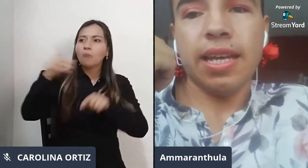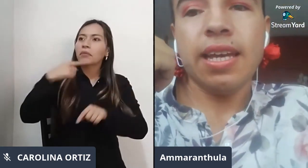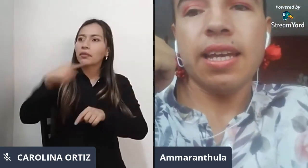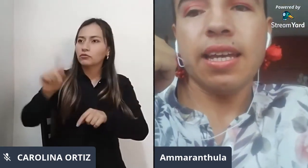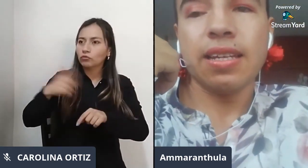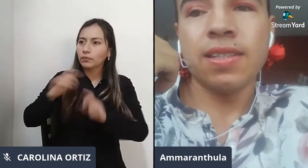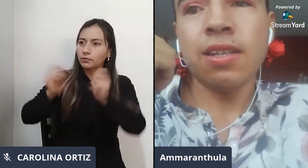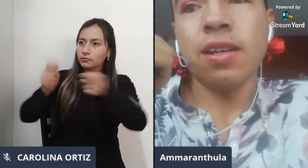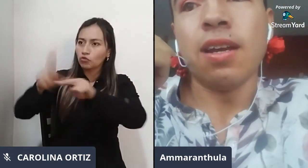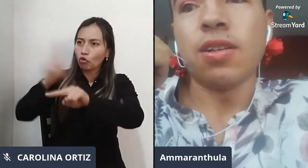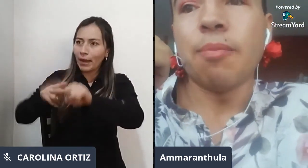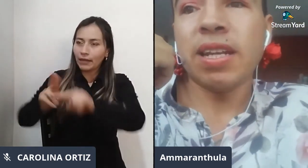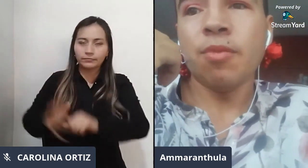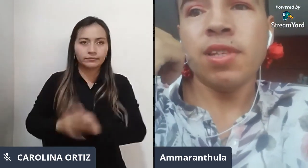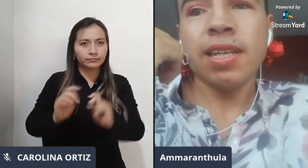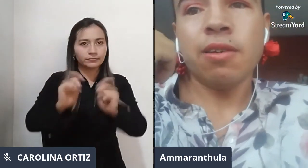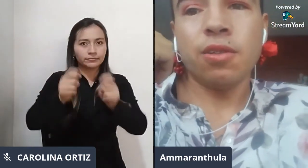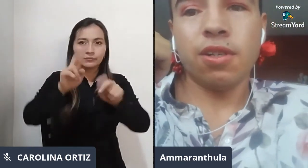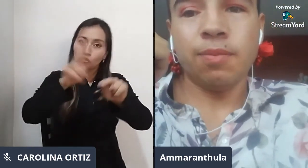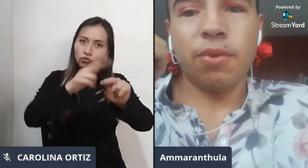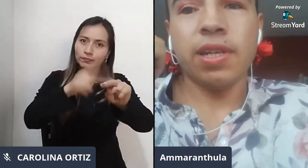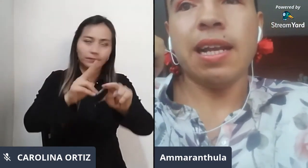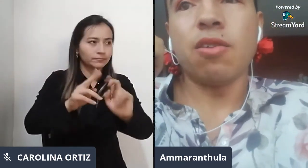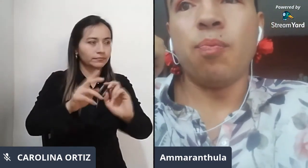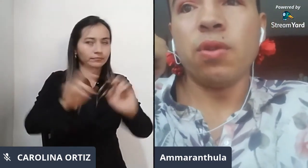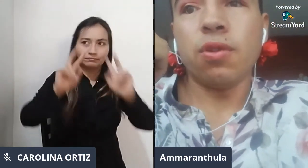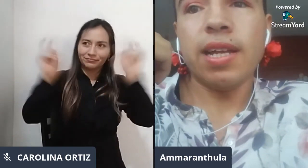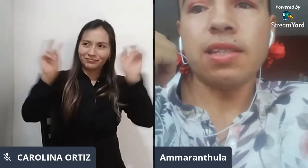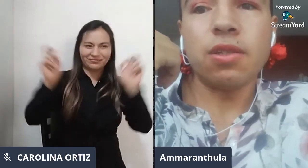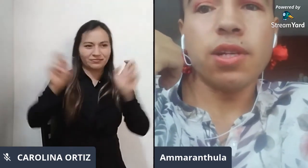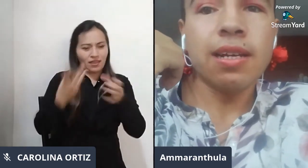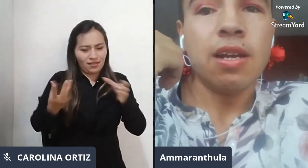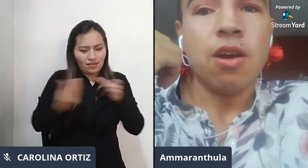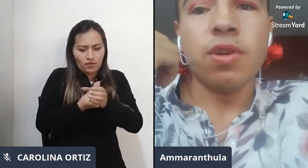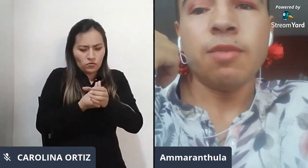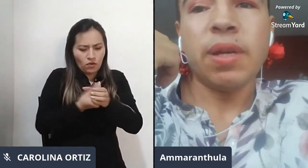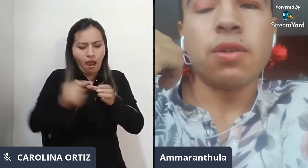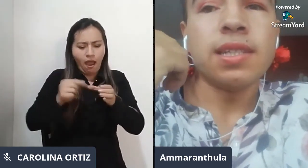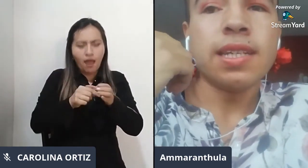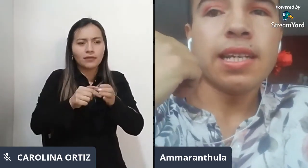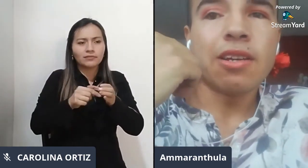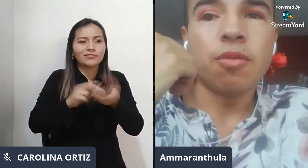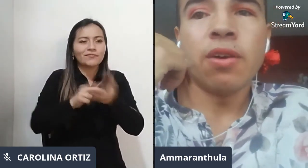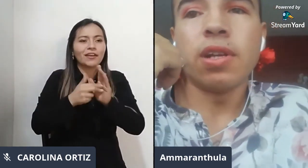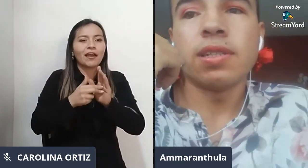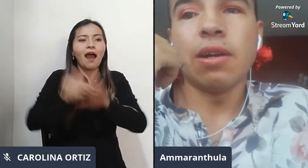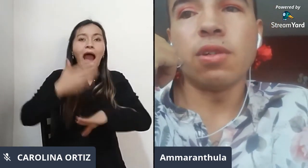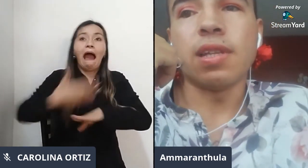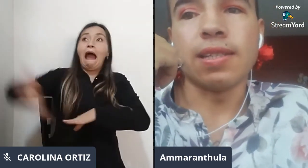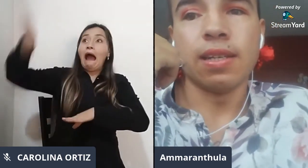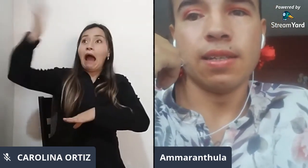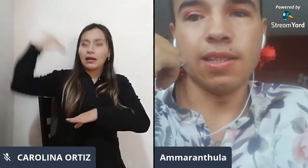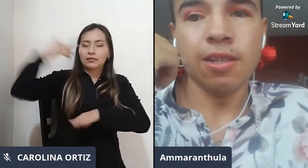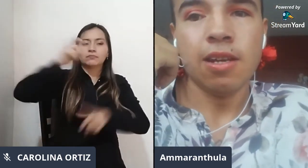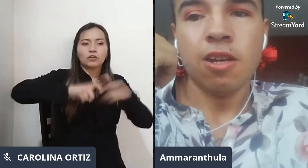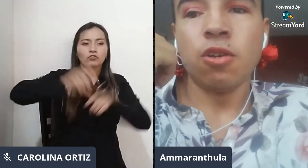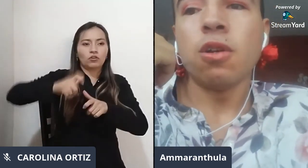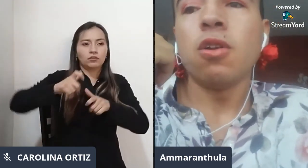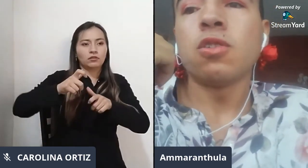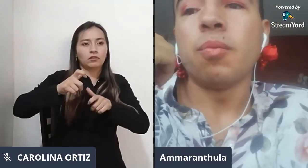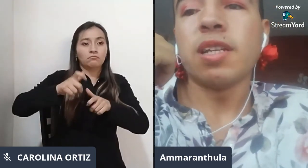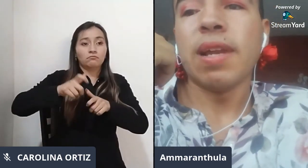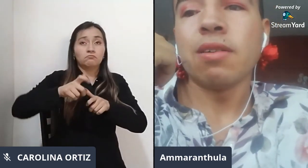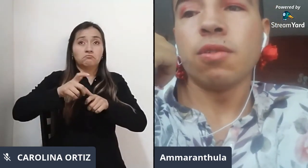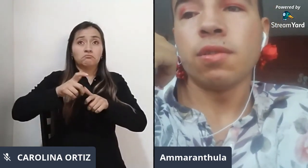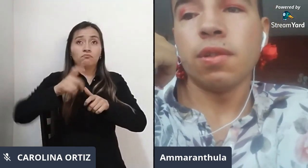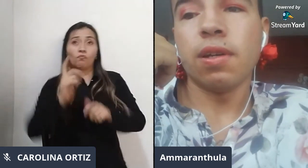yo, partamos de que inclusión es porque en algún punto de la historia unas personas se creyeron mejores que otras, ¿sí? No